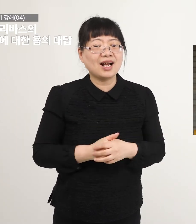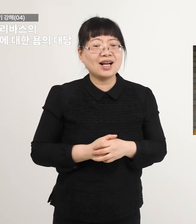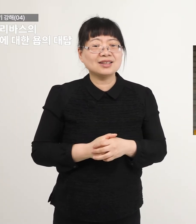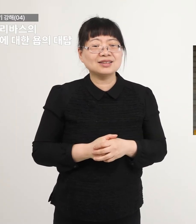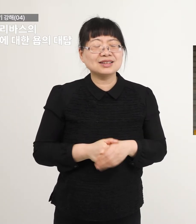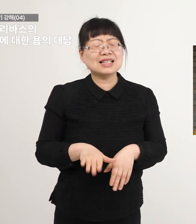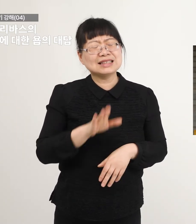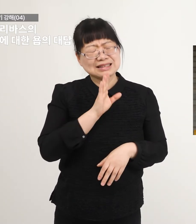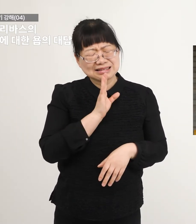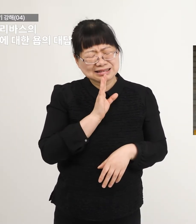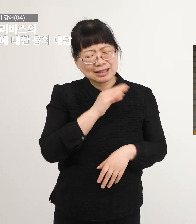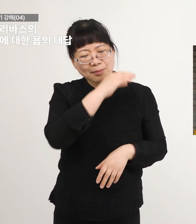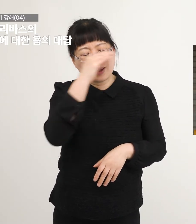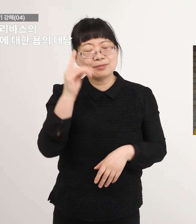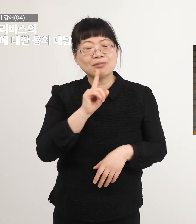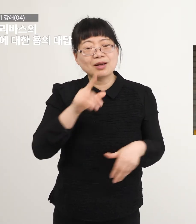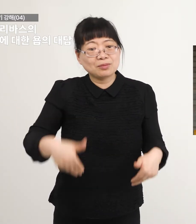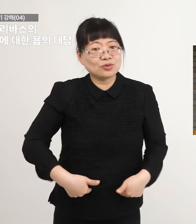것도 아니에요.